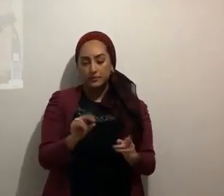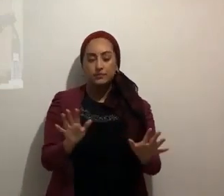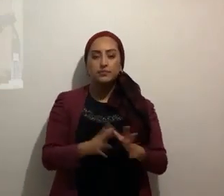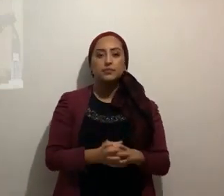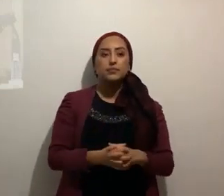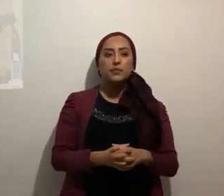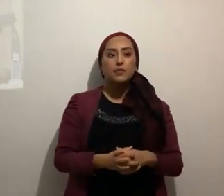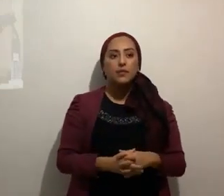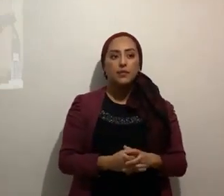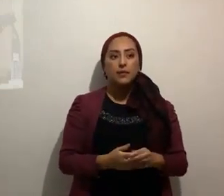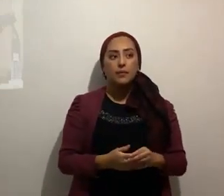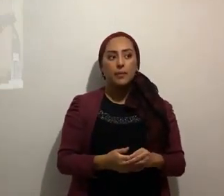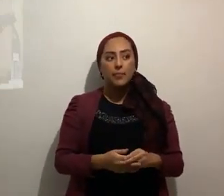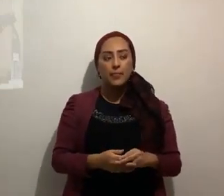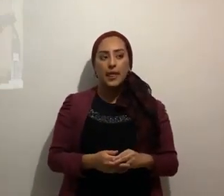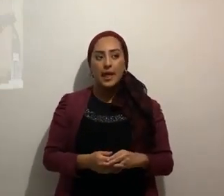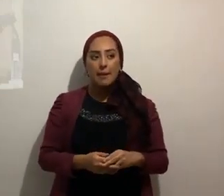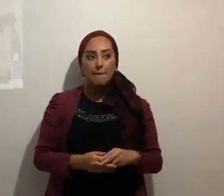Ahora,